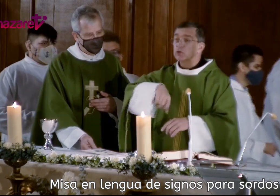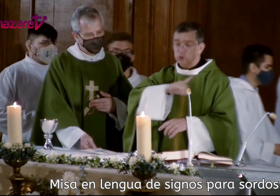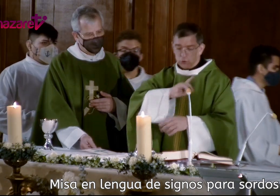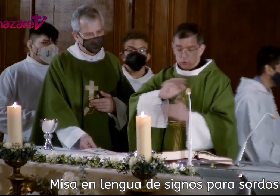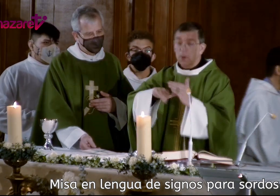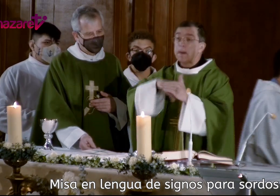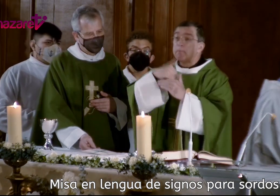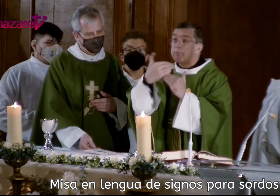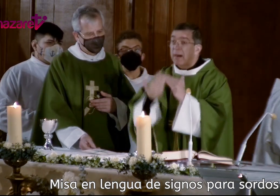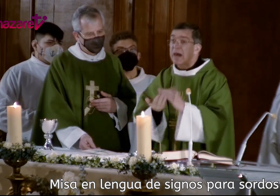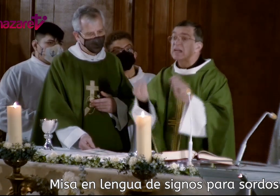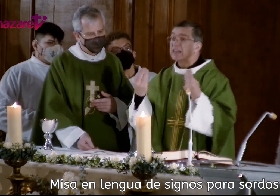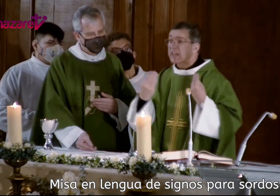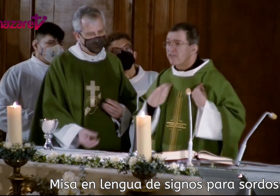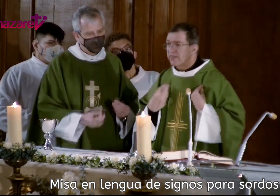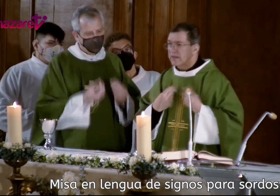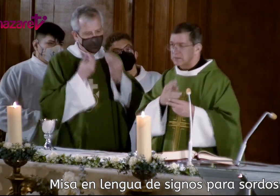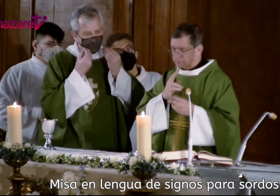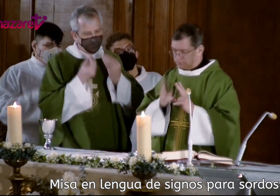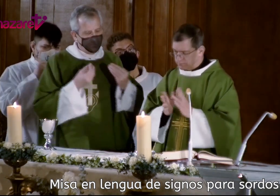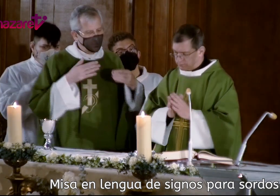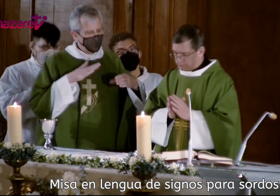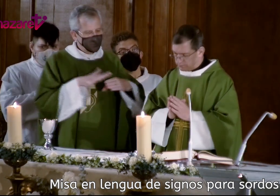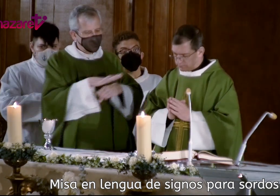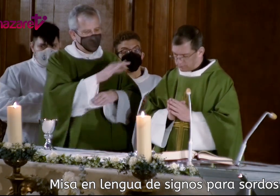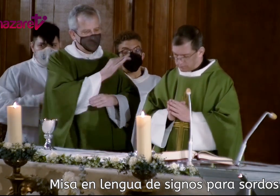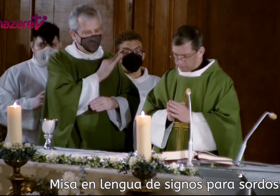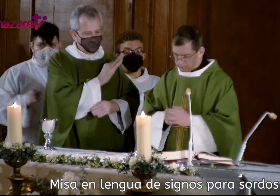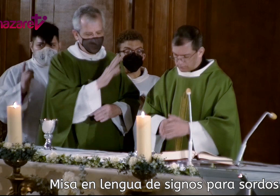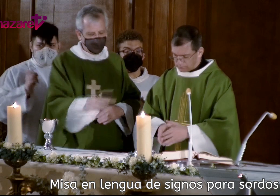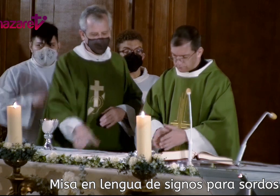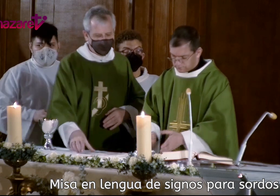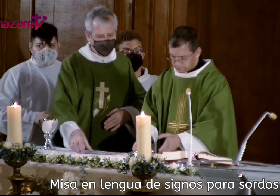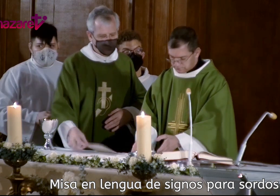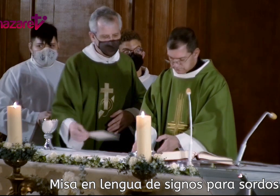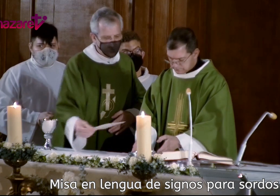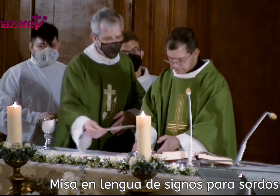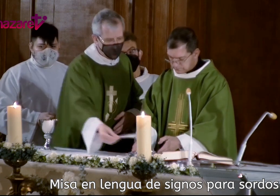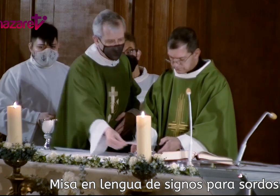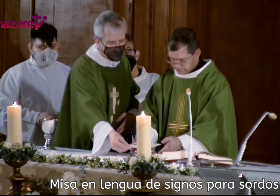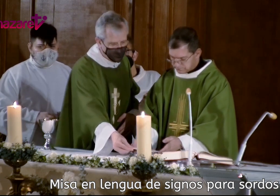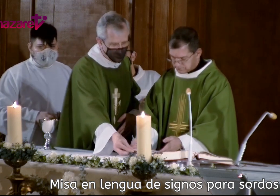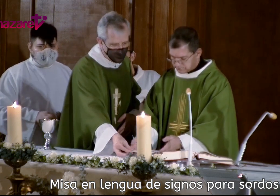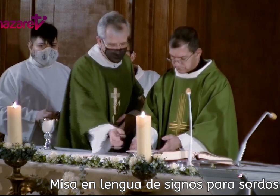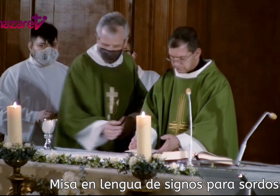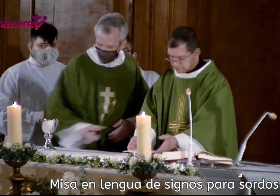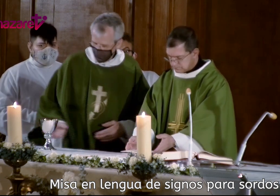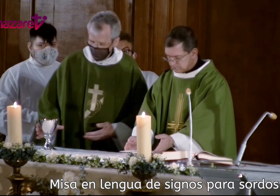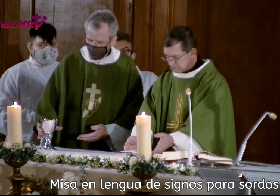nosotros pan de vida. Bendito seas por siempre, Señor.